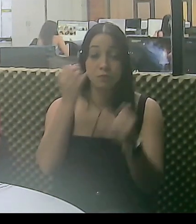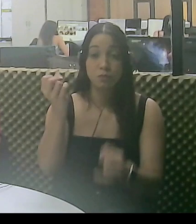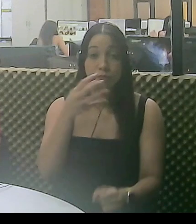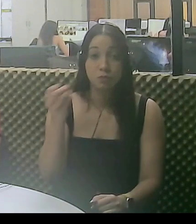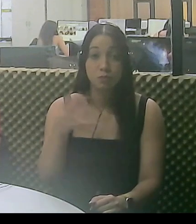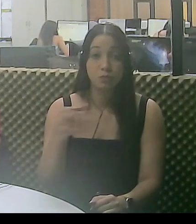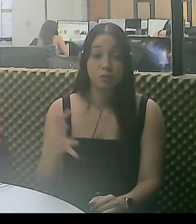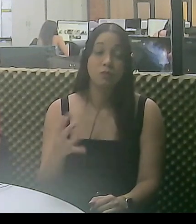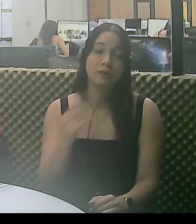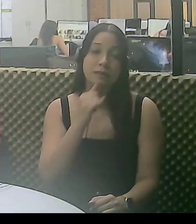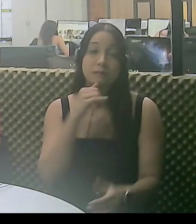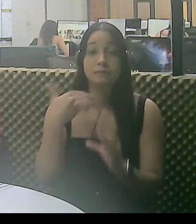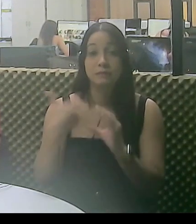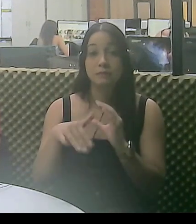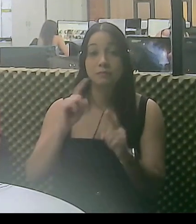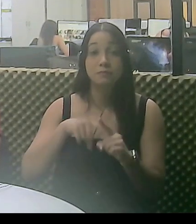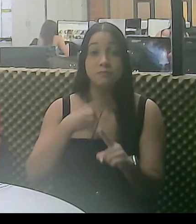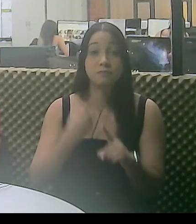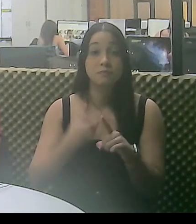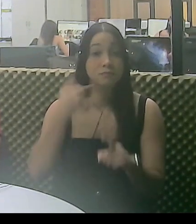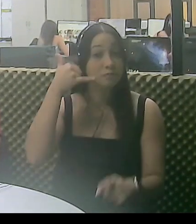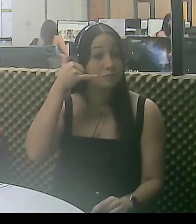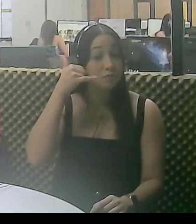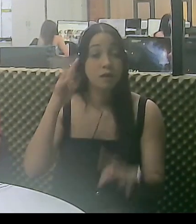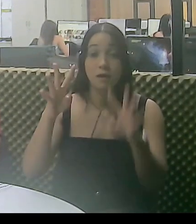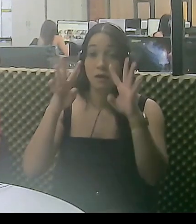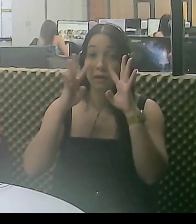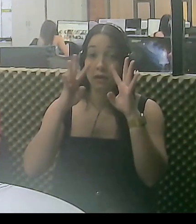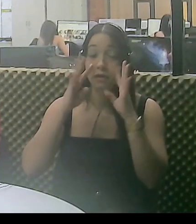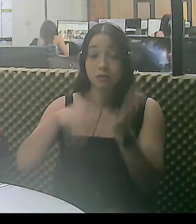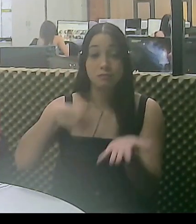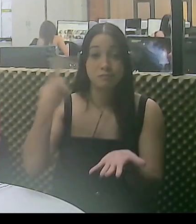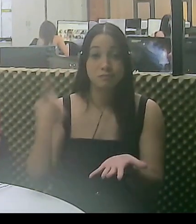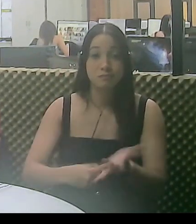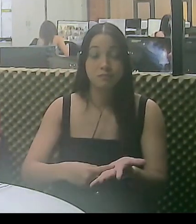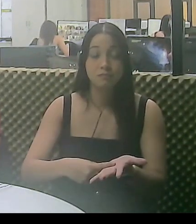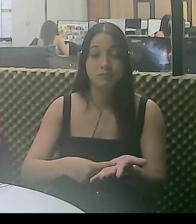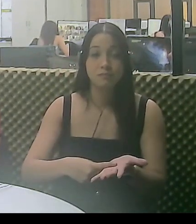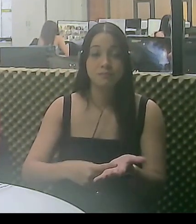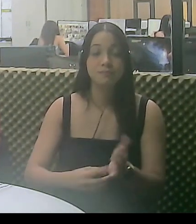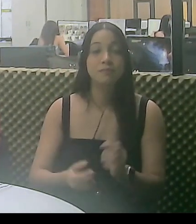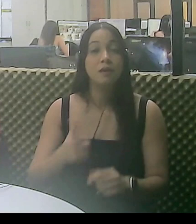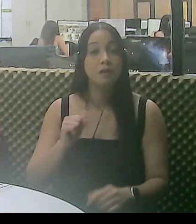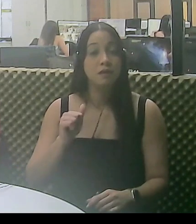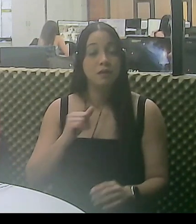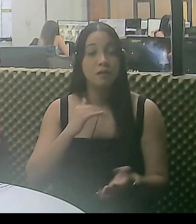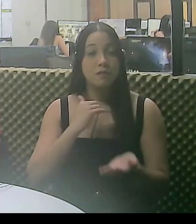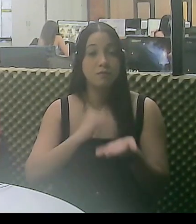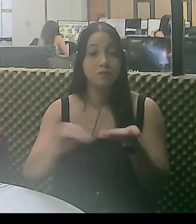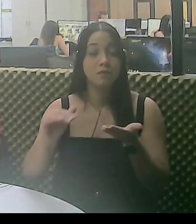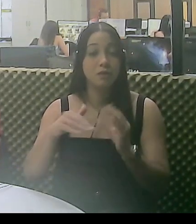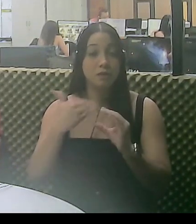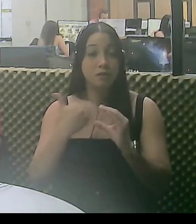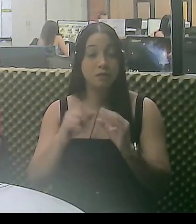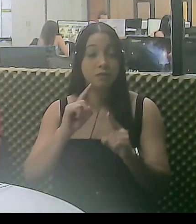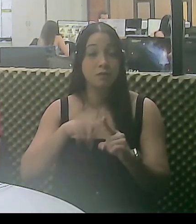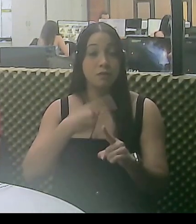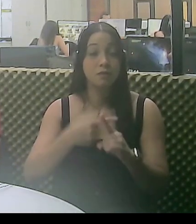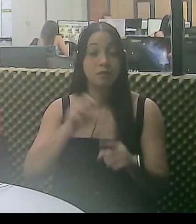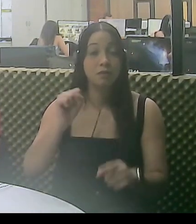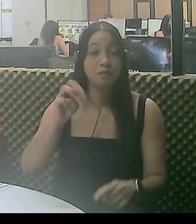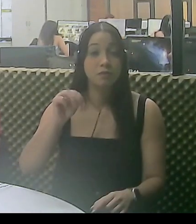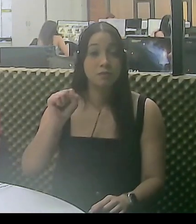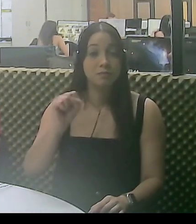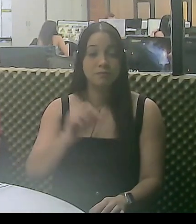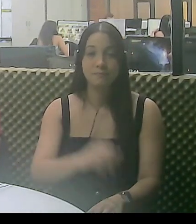cadastro dos animais precisam manter as informações atualizadas, como e-mail e telefone, e se atentarem à confirmação do